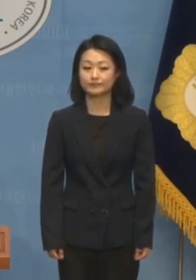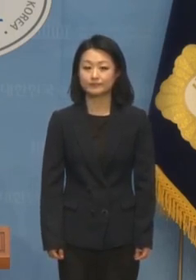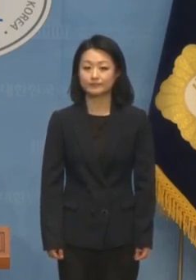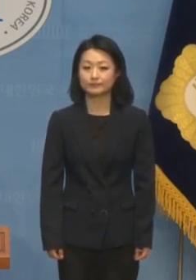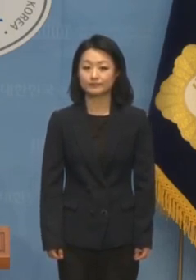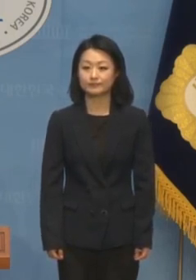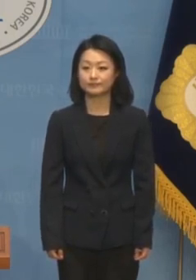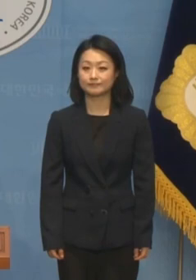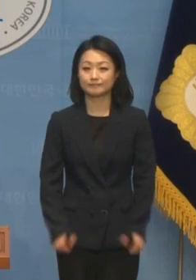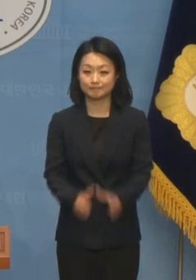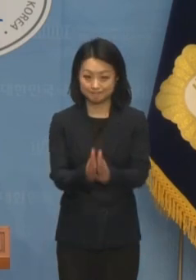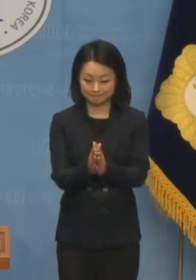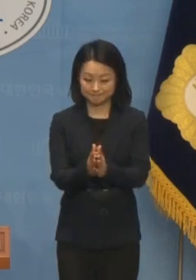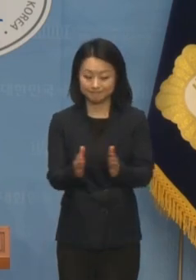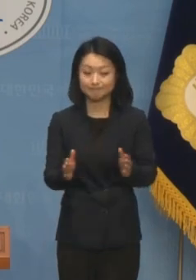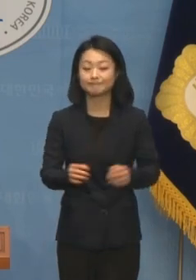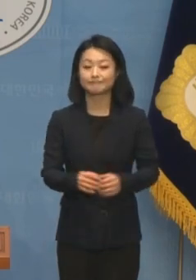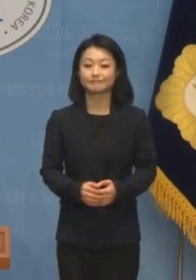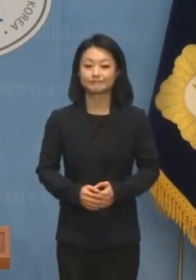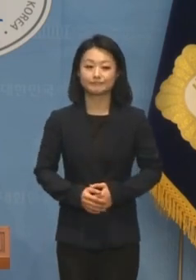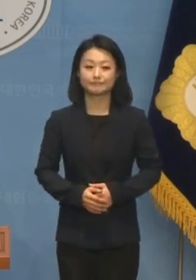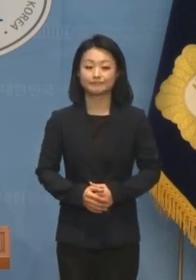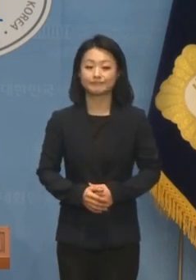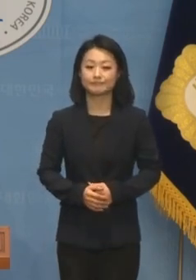네, 시작하겠습니다.